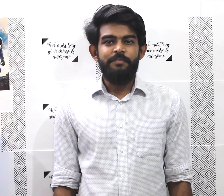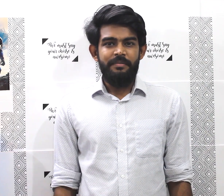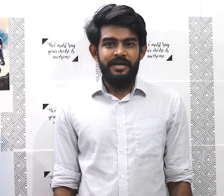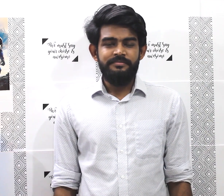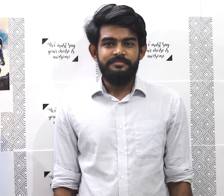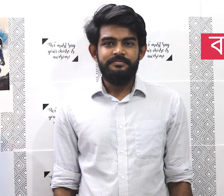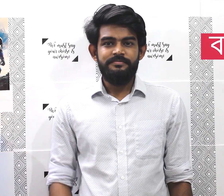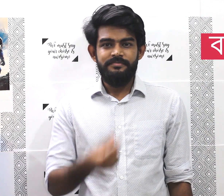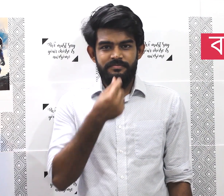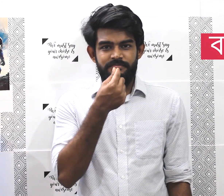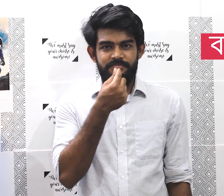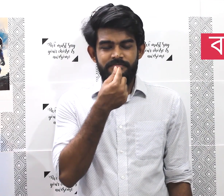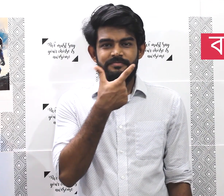বাবা,